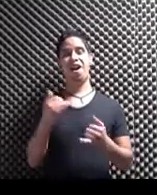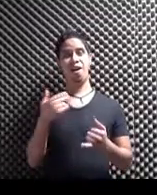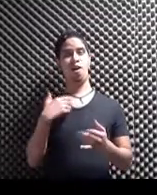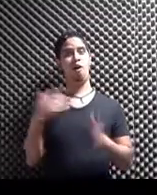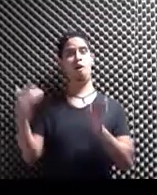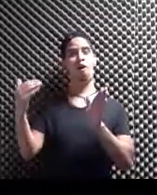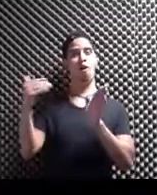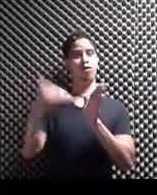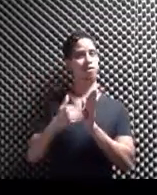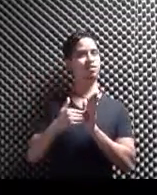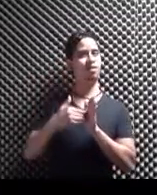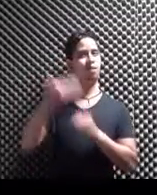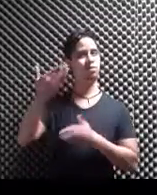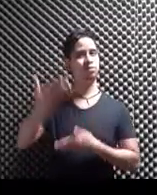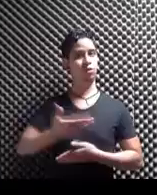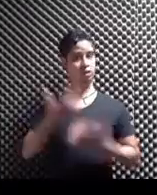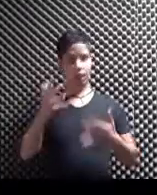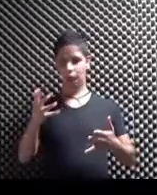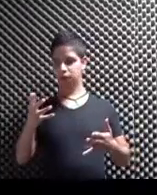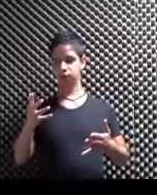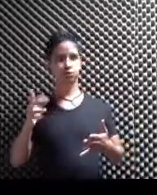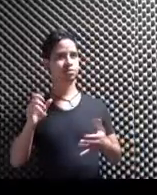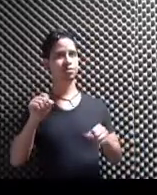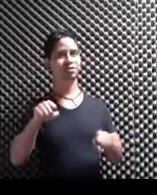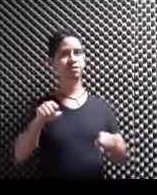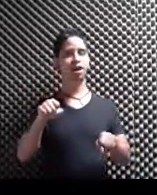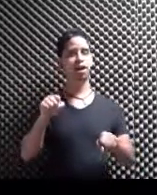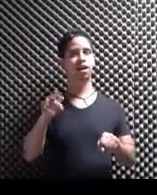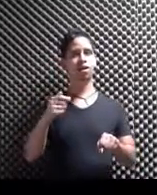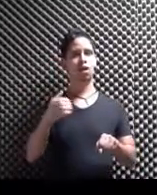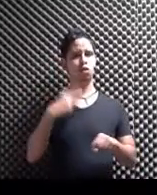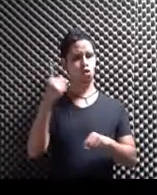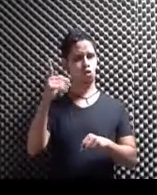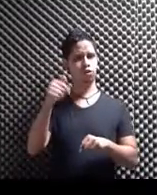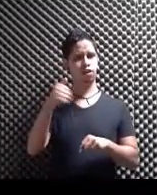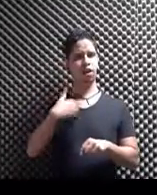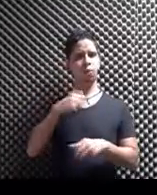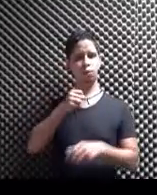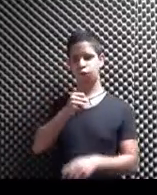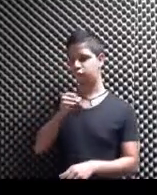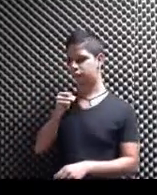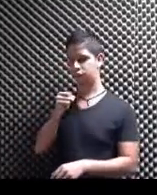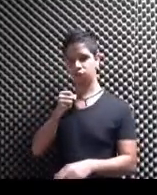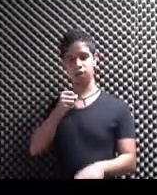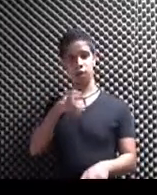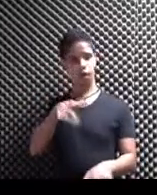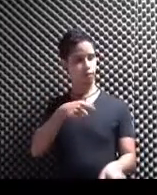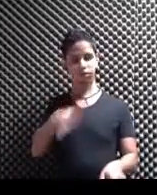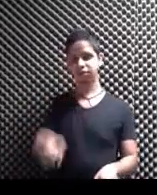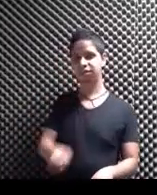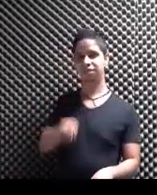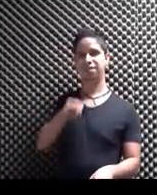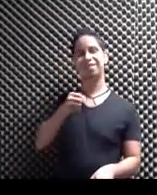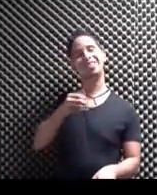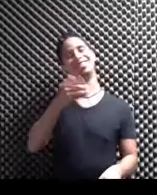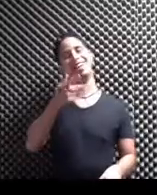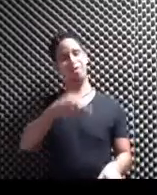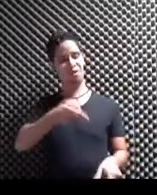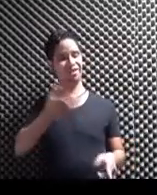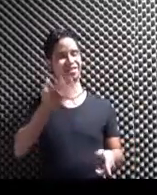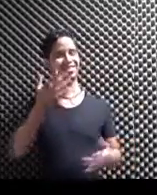Aquí volvimos Aquí volvimos estamos? ¿Dónde estamos? ¿Dónde está tu micrófono? Mi micrófono Ahí está